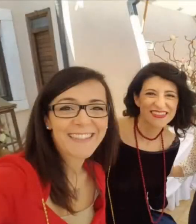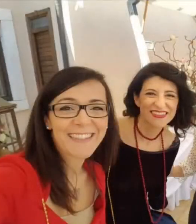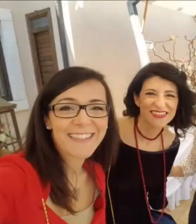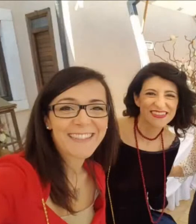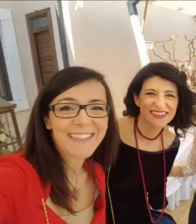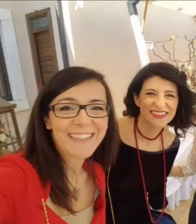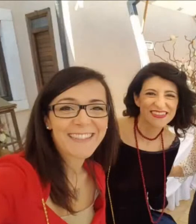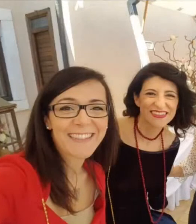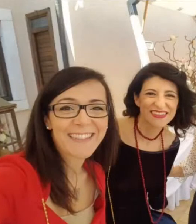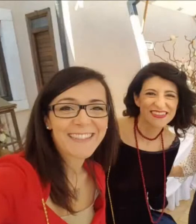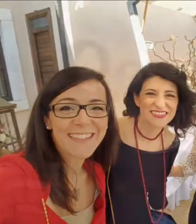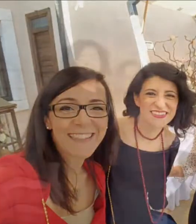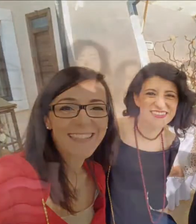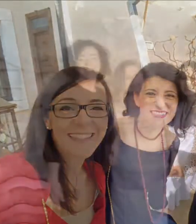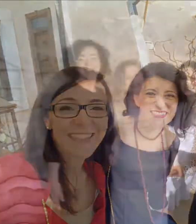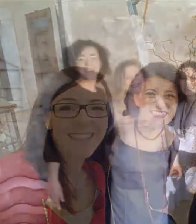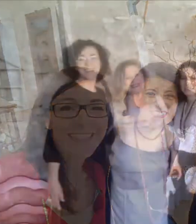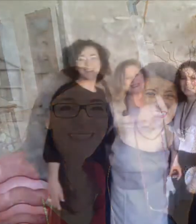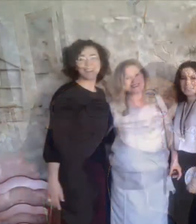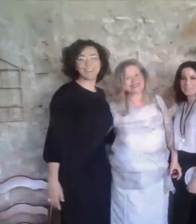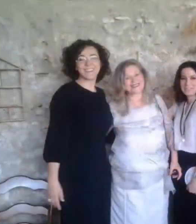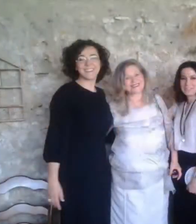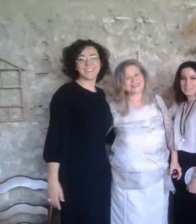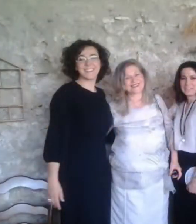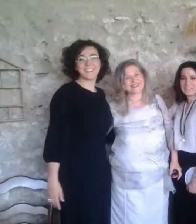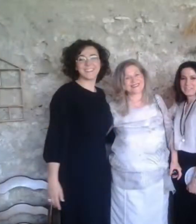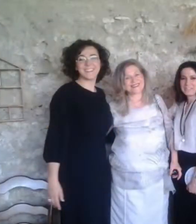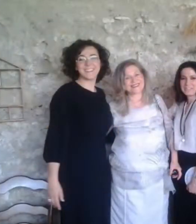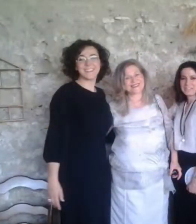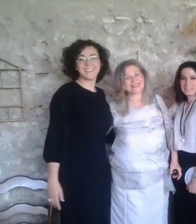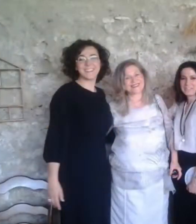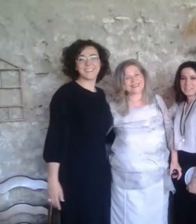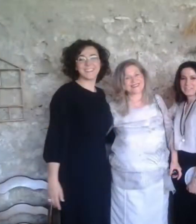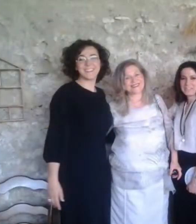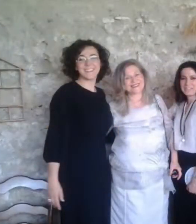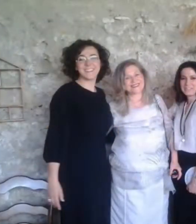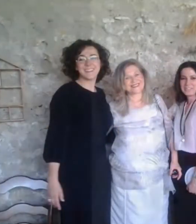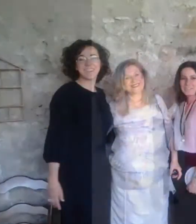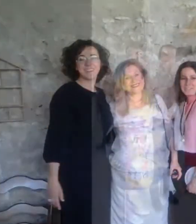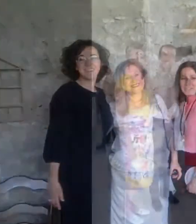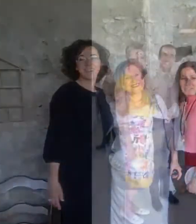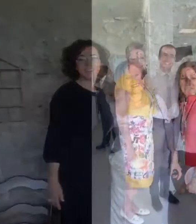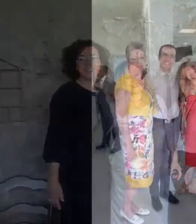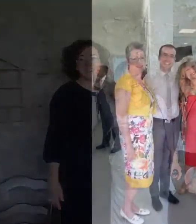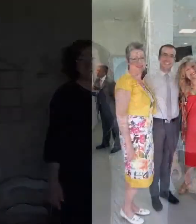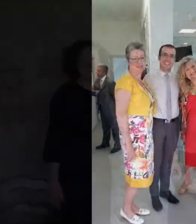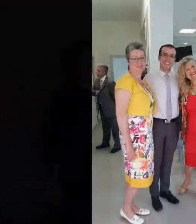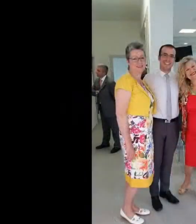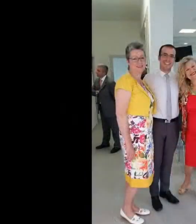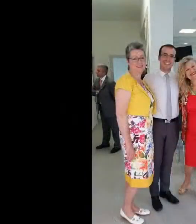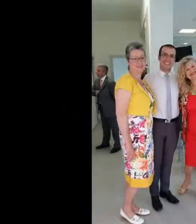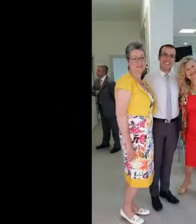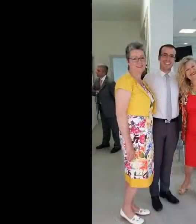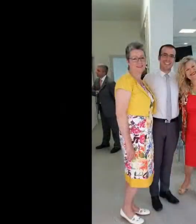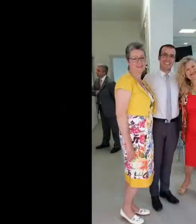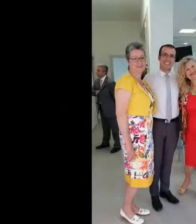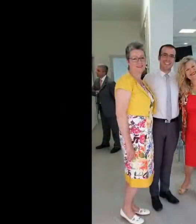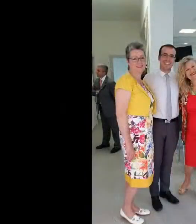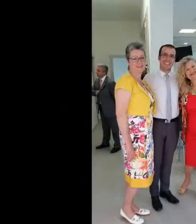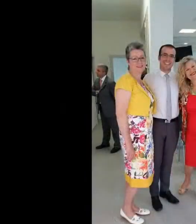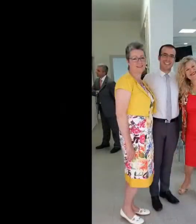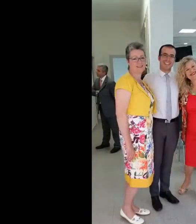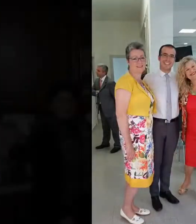chiudi gli occhi vedi che c'è un mondo nuovo